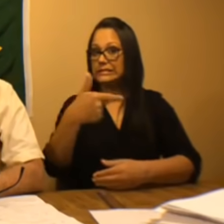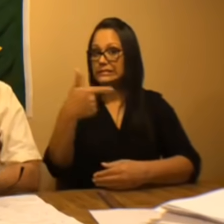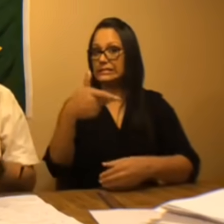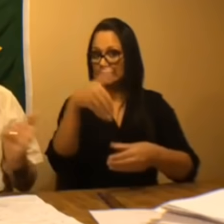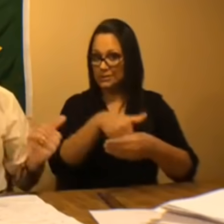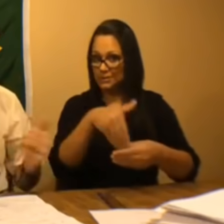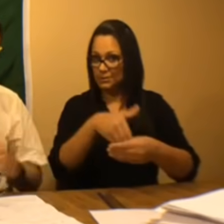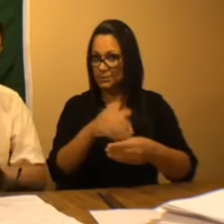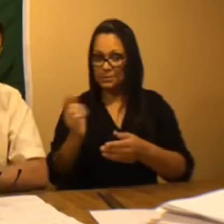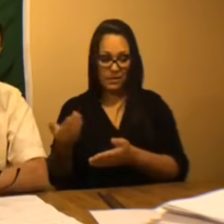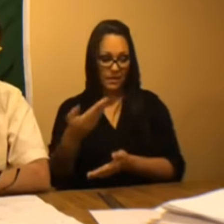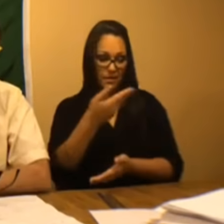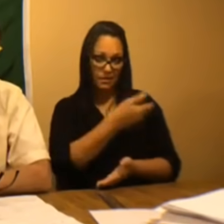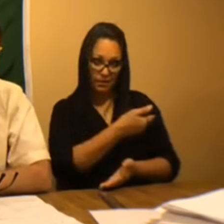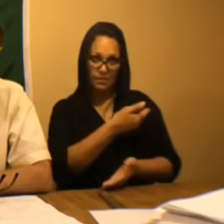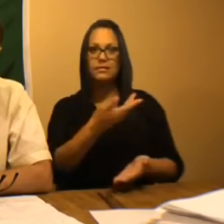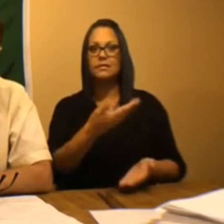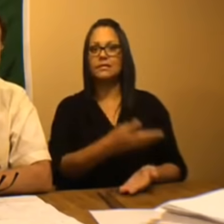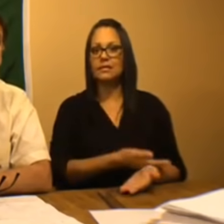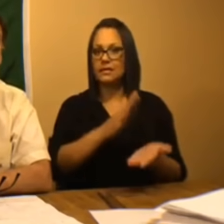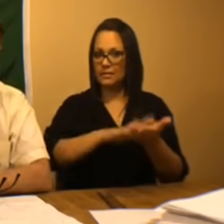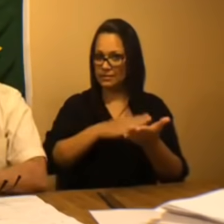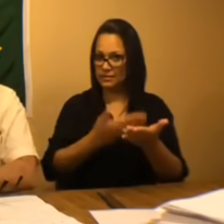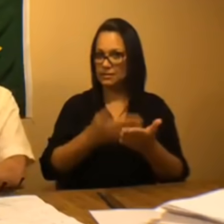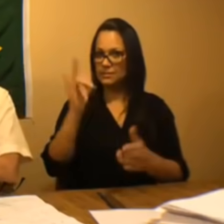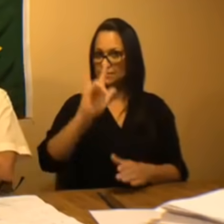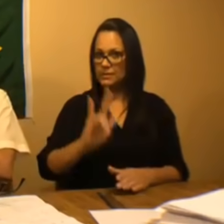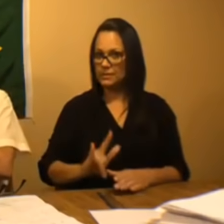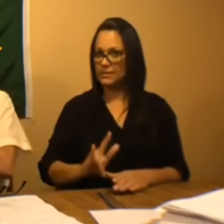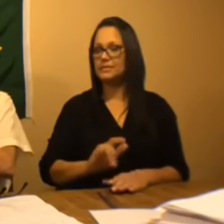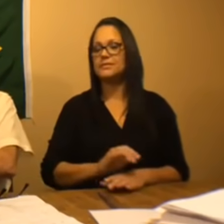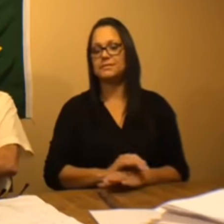turno. Aqui ao meu lado, aqui, a Elisângela,